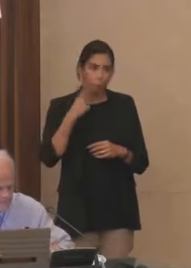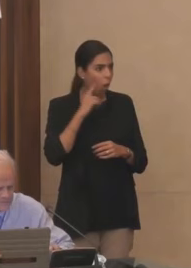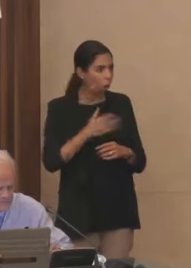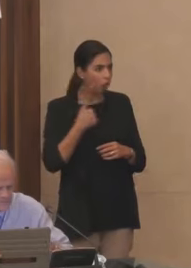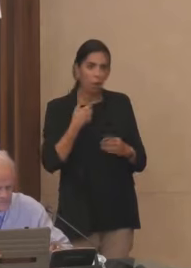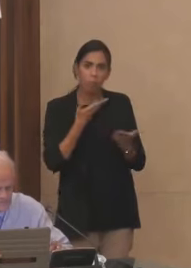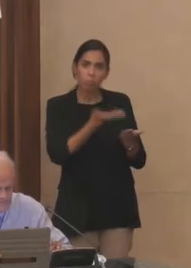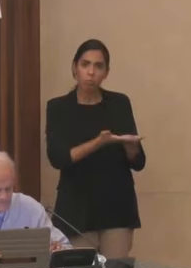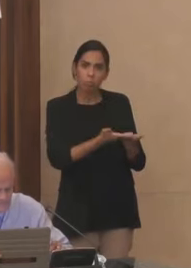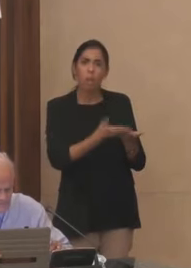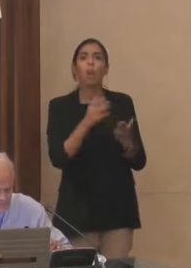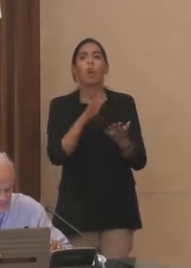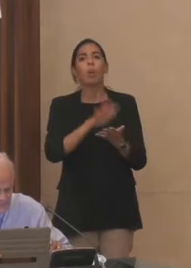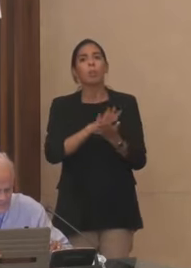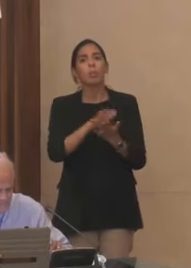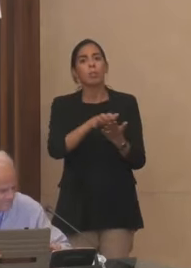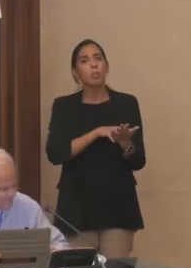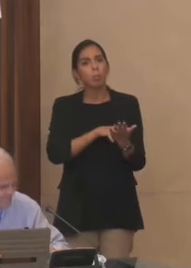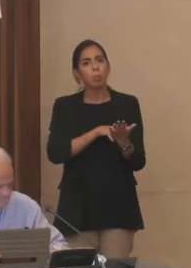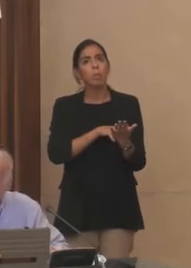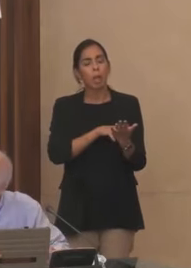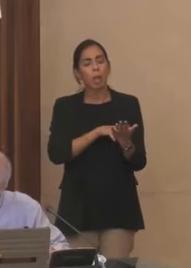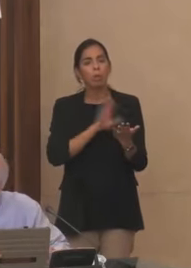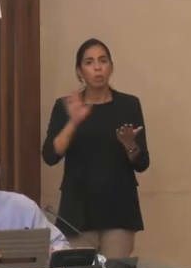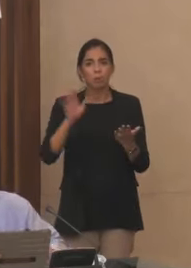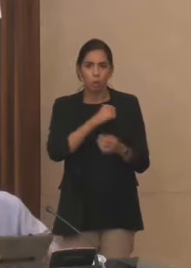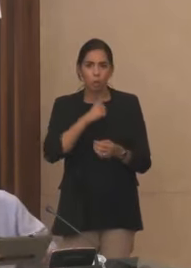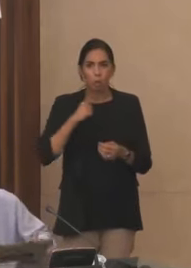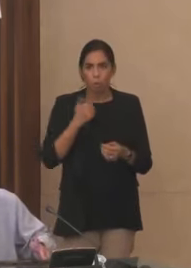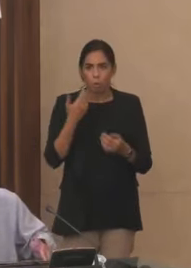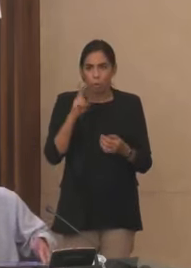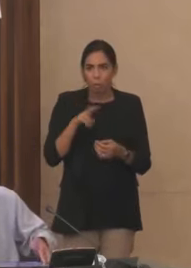sua di giugno 2020 proprio sul gene HLA.